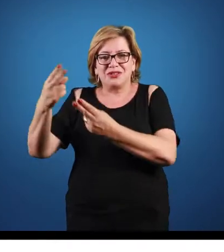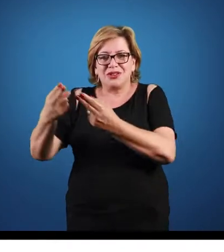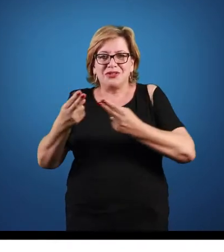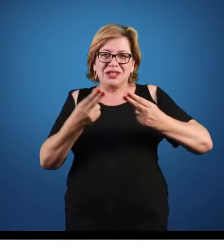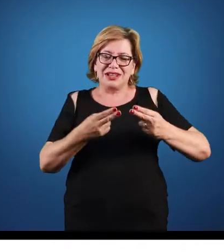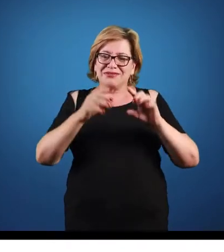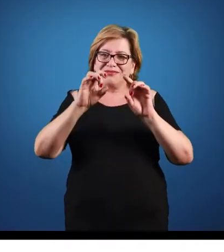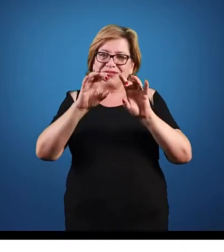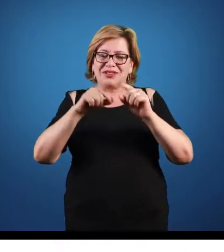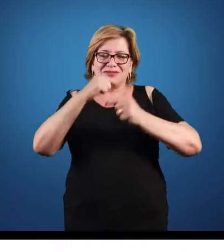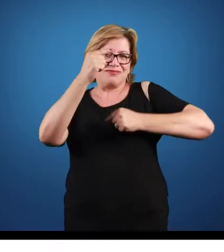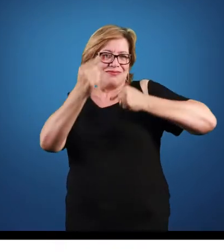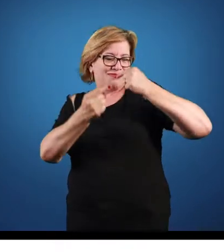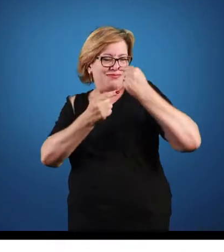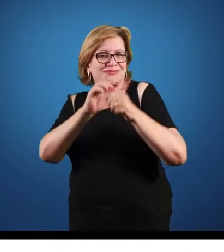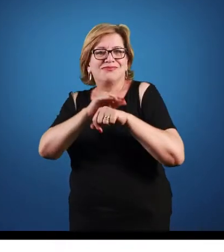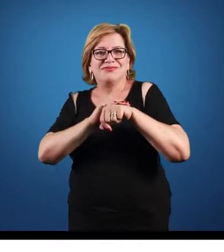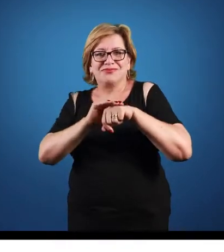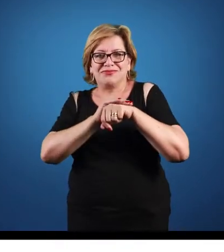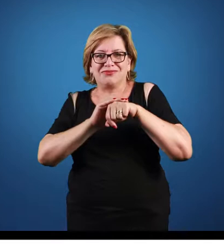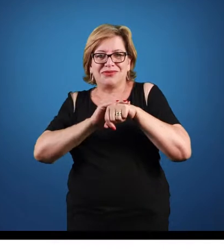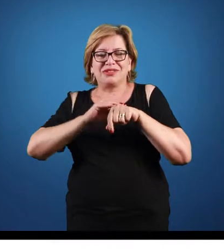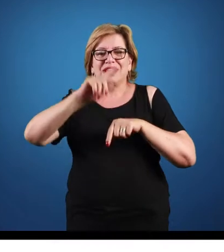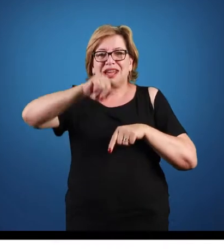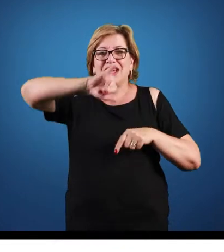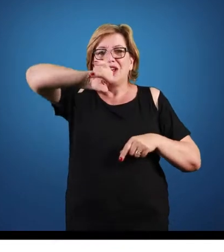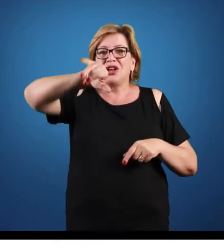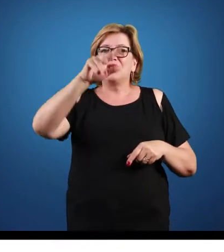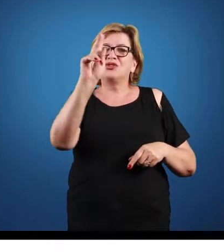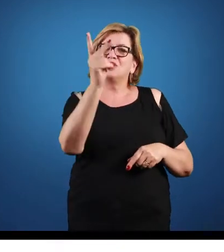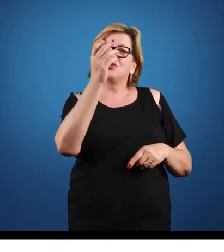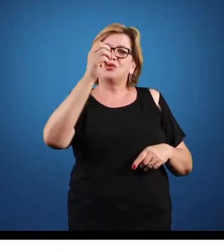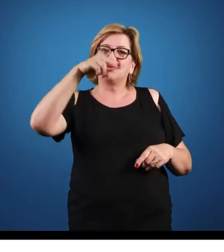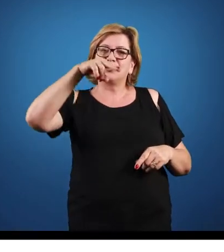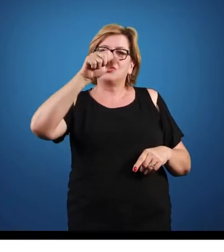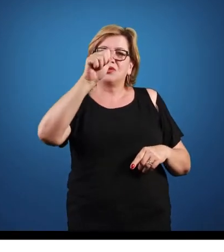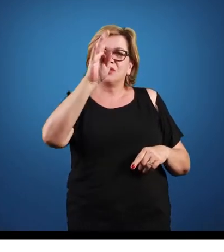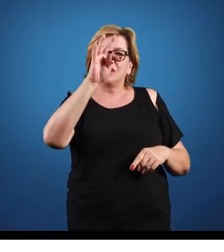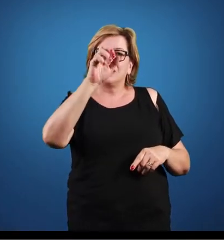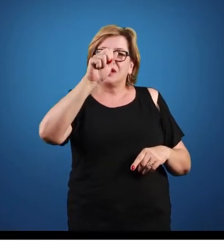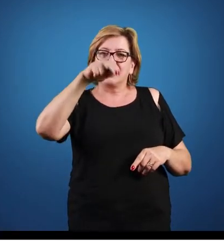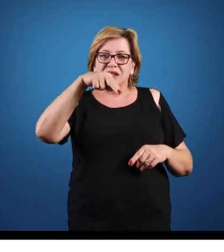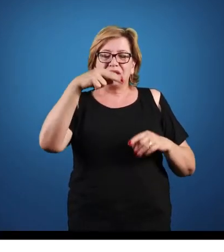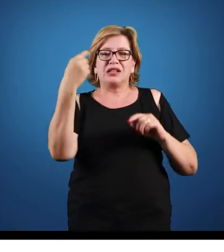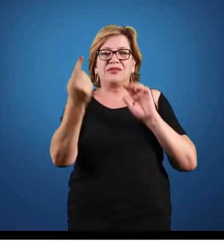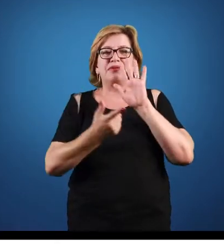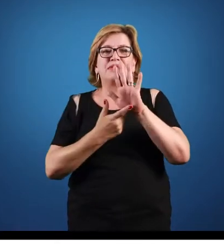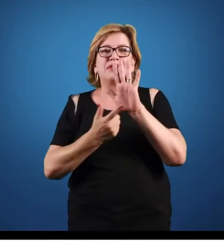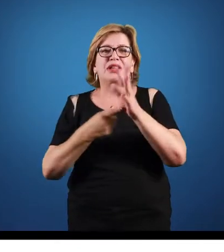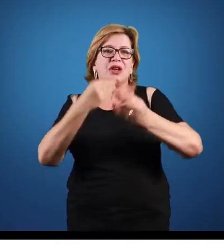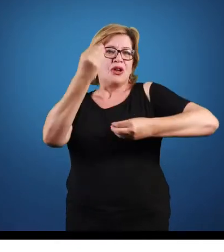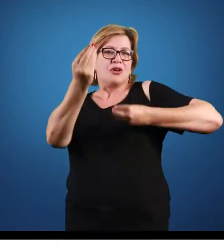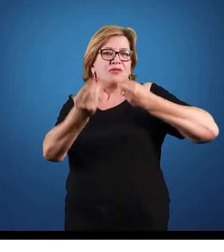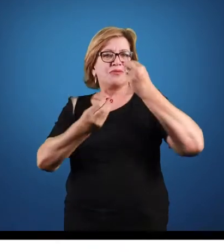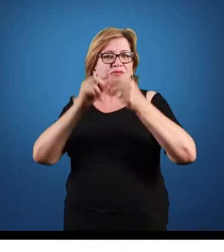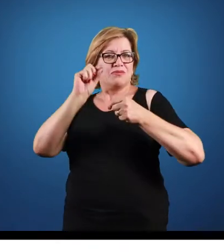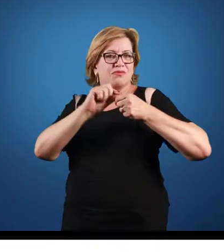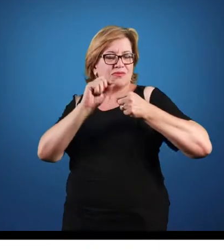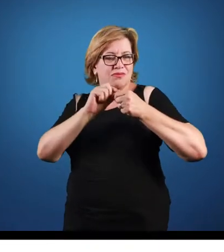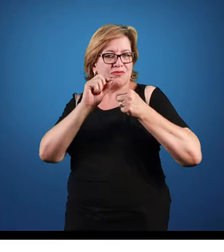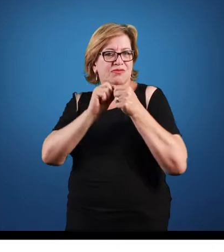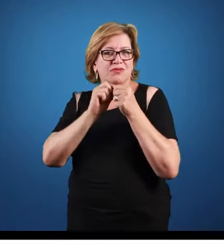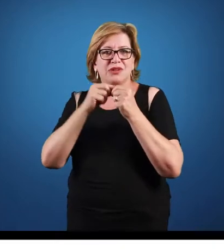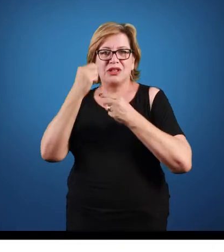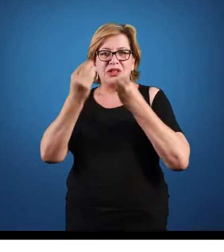depois ele vai conversar com a gente que é o jonathan ele vai mostrar a como ele confecciona os bonecos e com que eles funcionam